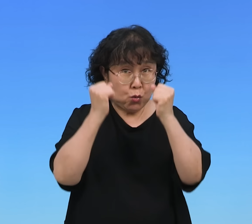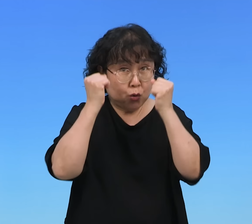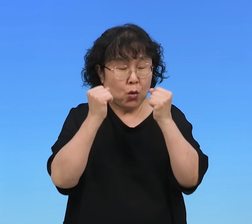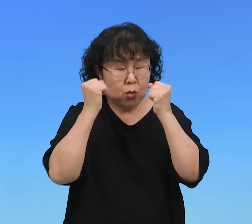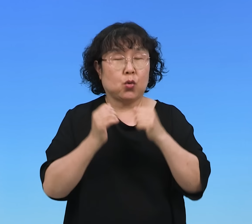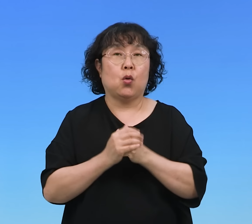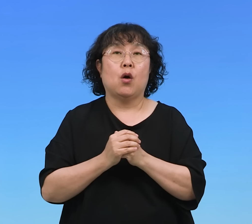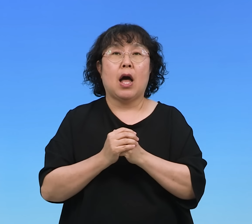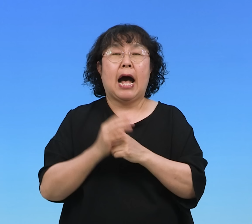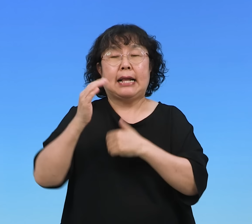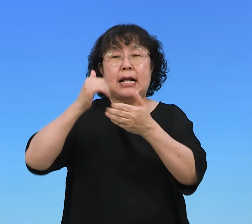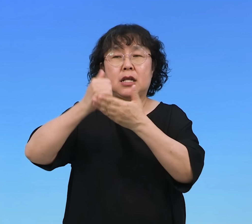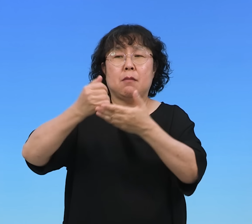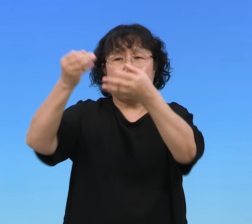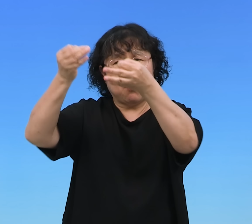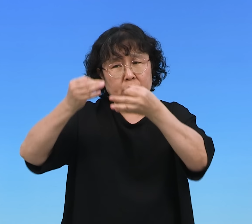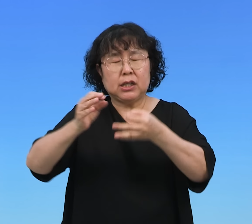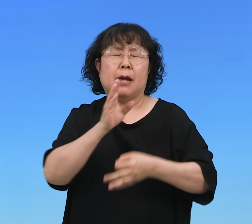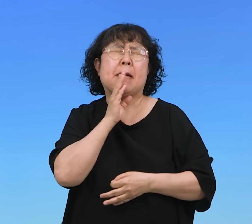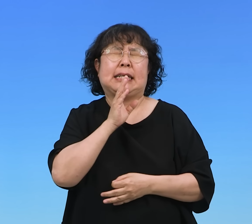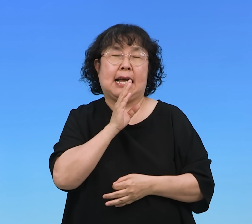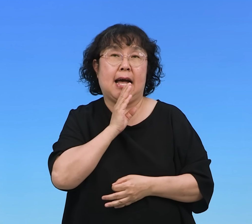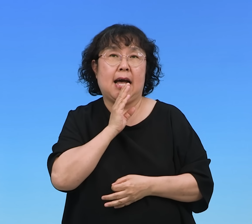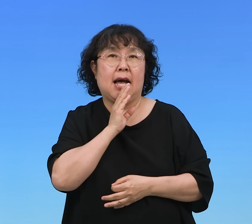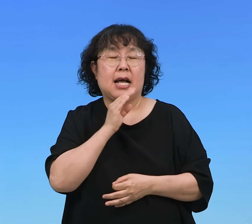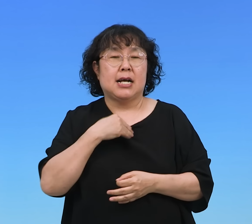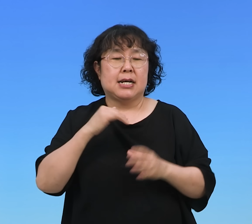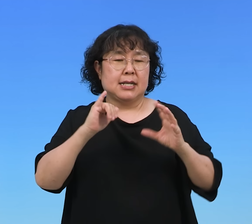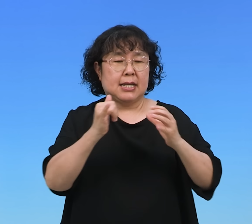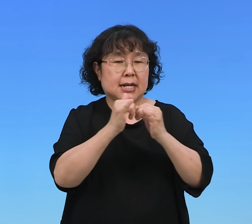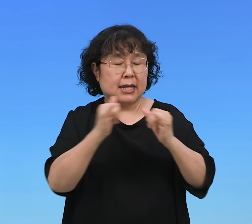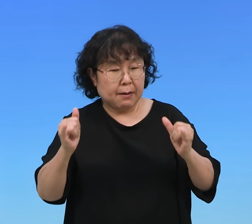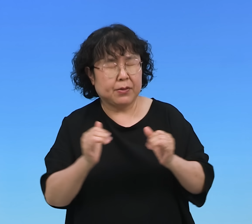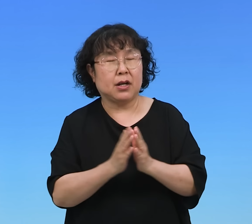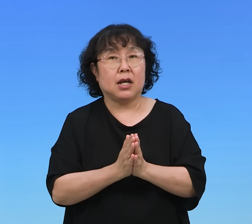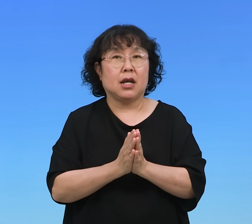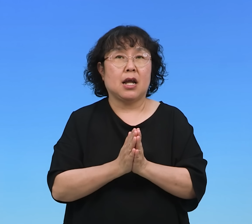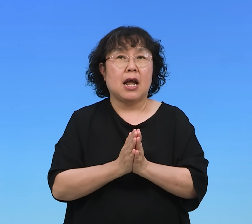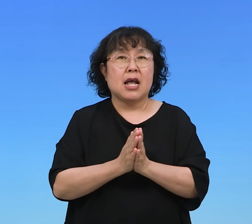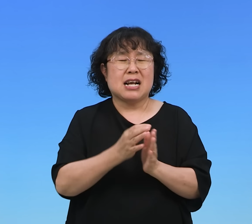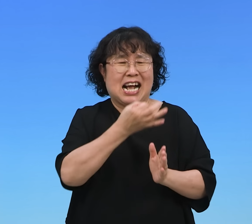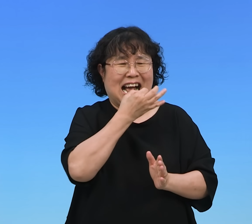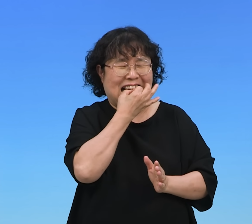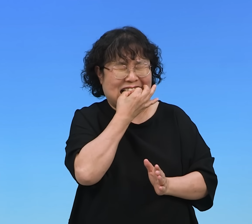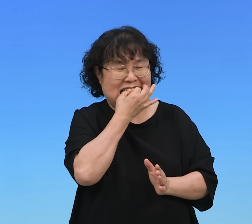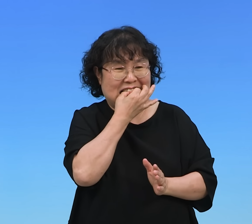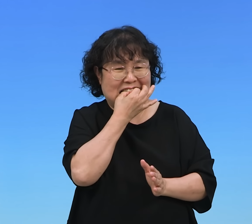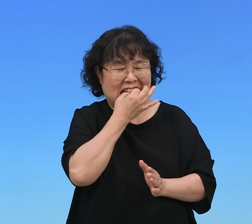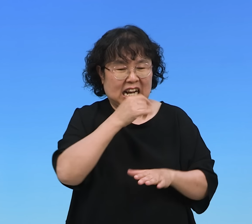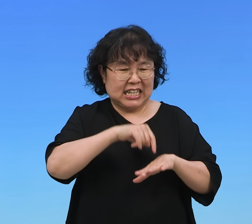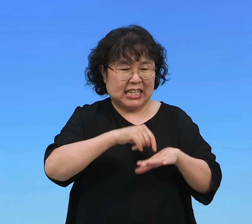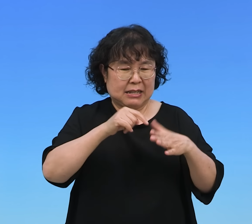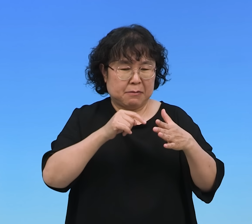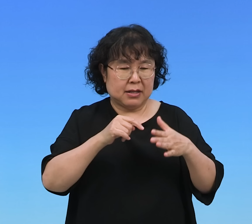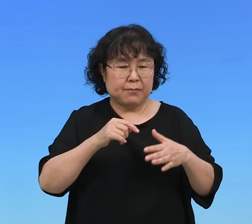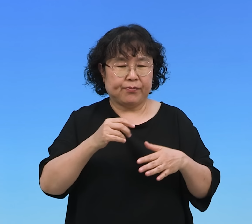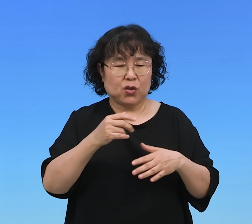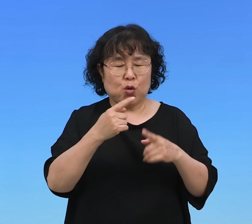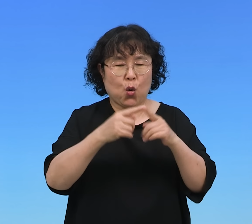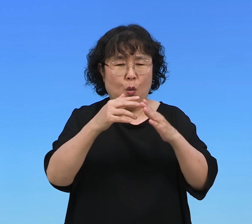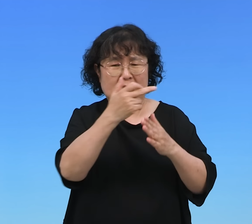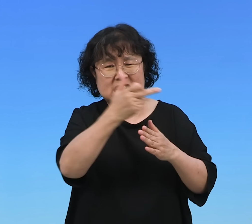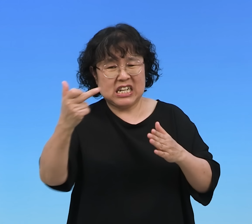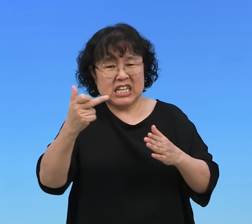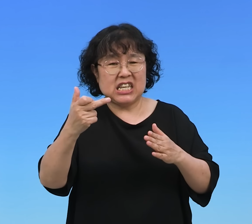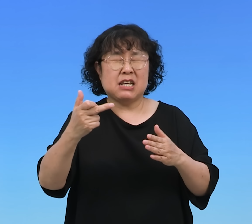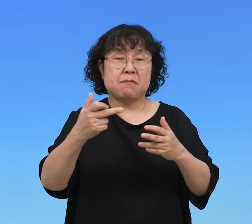교회를 탐욕적이다 그러니까 입만 살아가지고 떠들어대지 교회는 그냥 너무 자기 것에 집착한다 그러니까